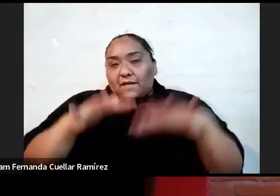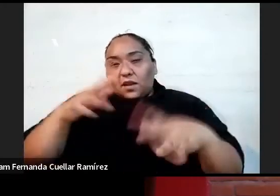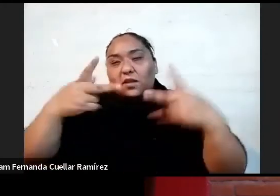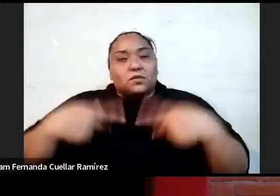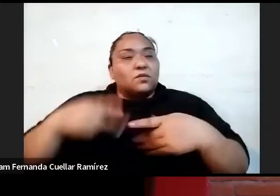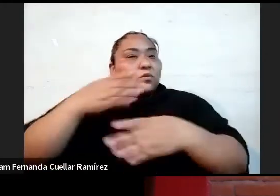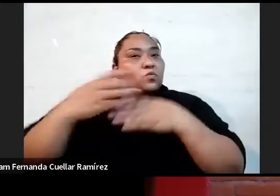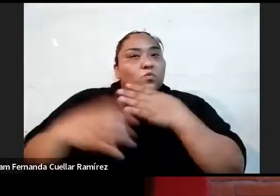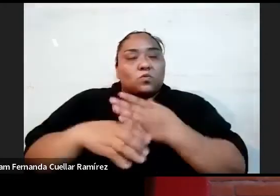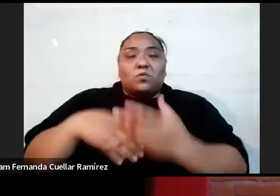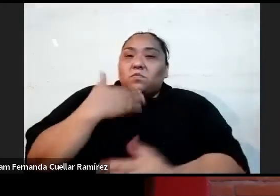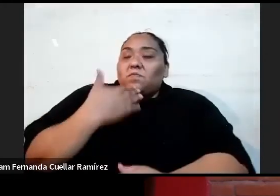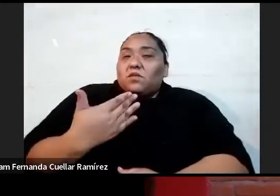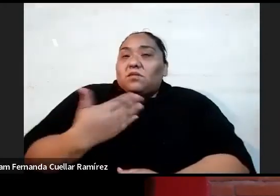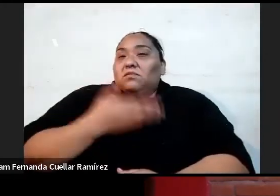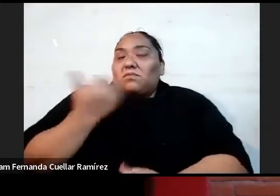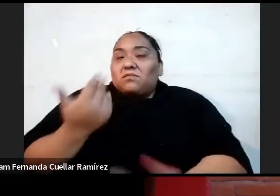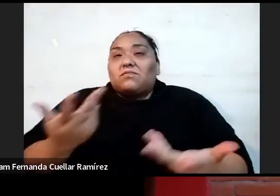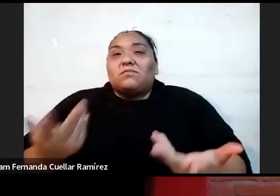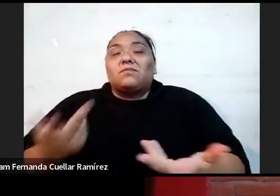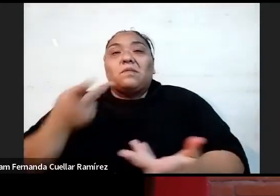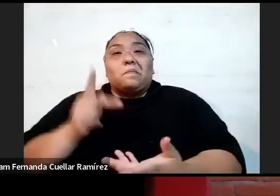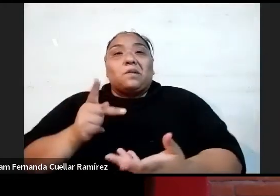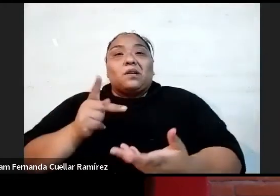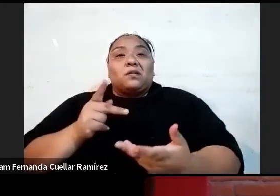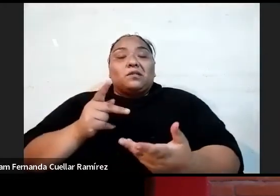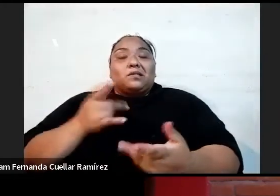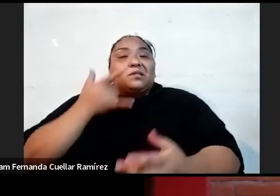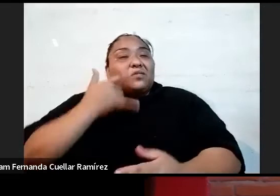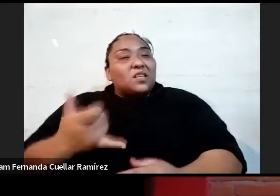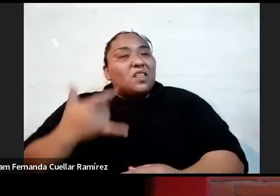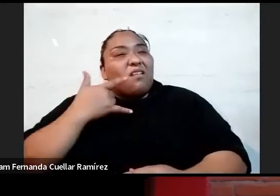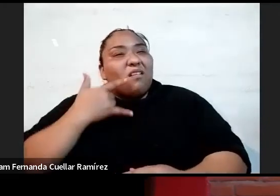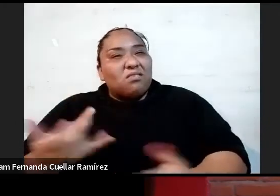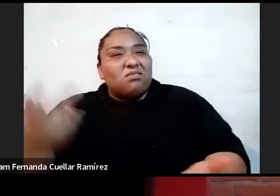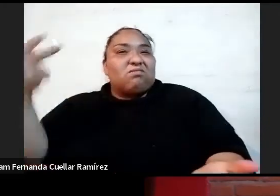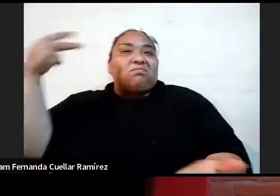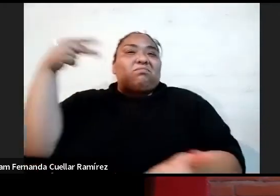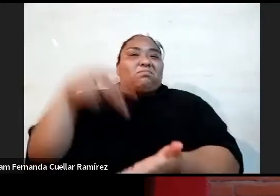pero pues intentar y ver de qué manera podemos